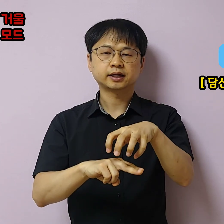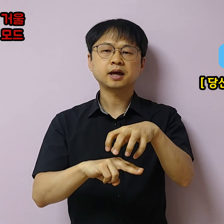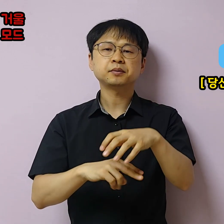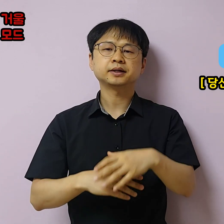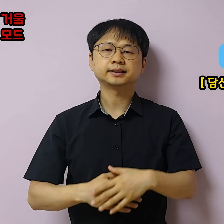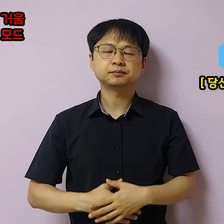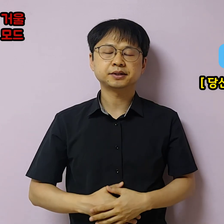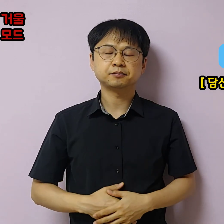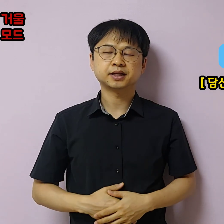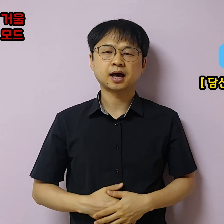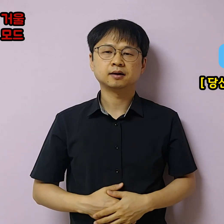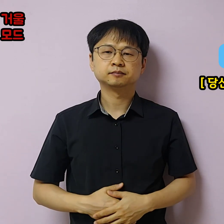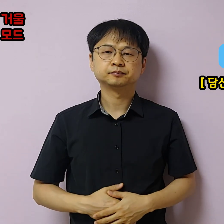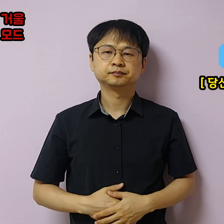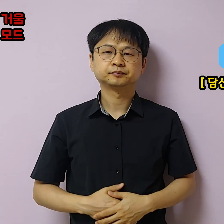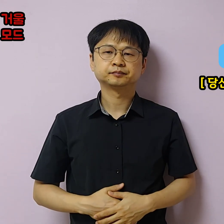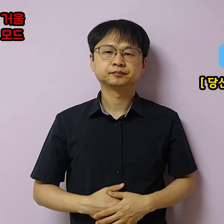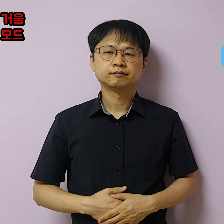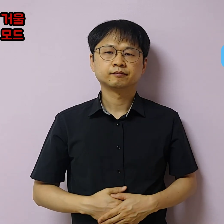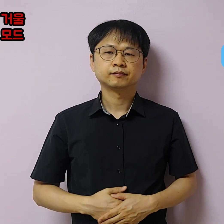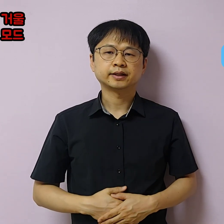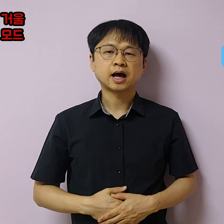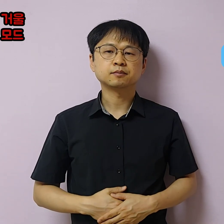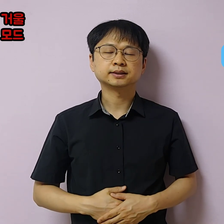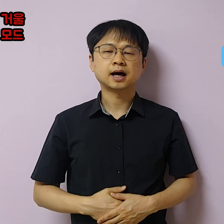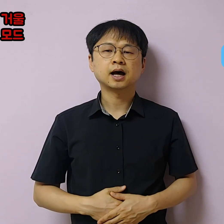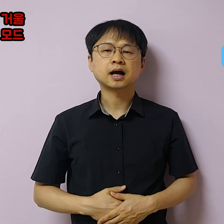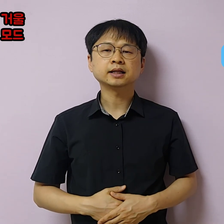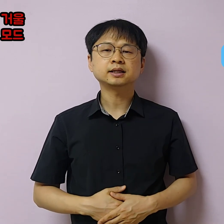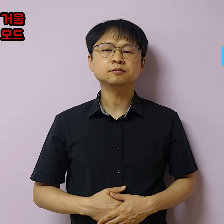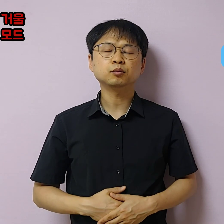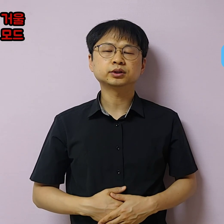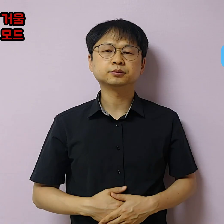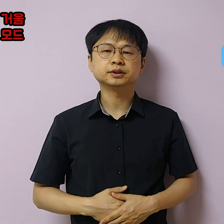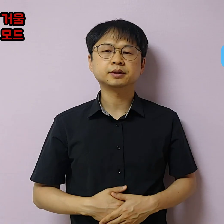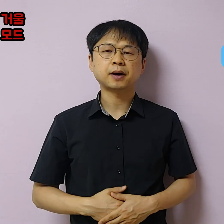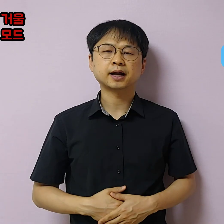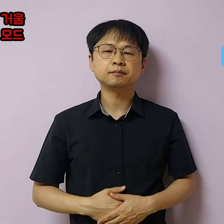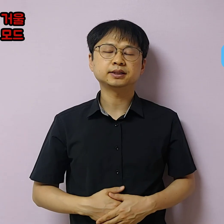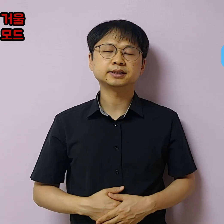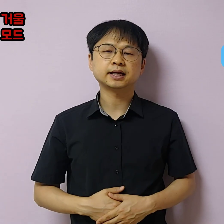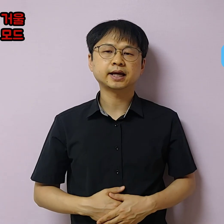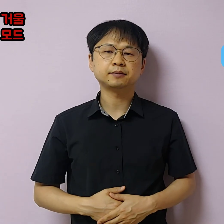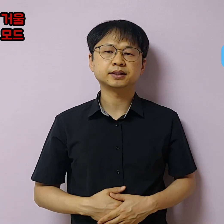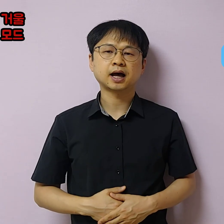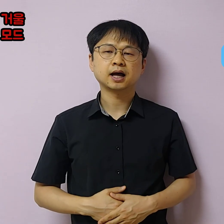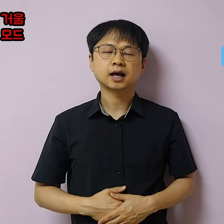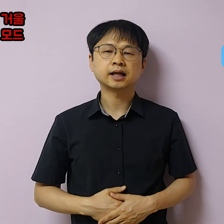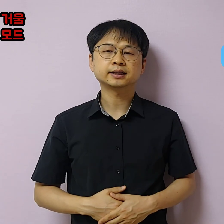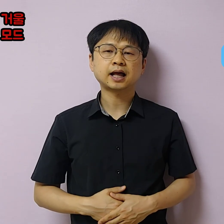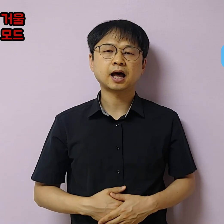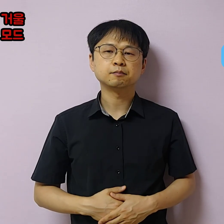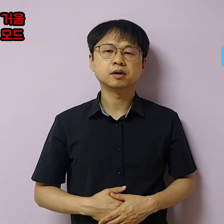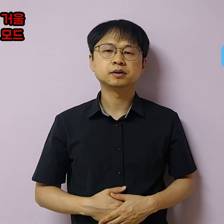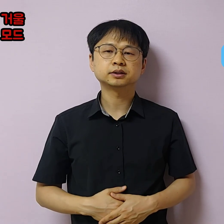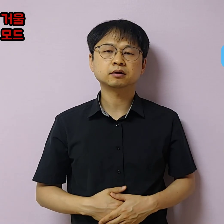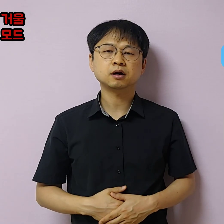이렇게 표현하시면 됩니다. 네, 다음 가사 같은 모습의 바람이 지나네입니다. 같다, 뭐뭐처럼